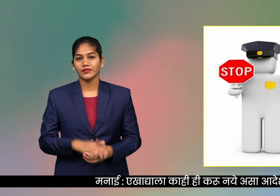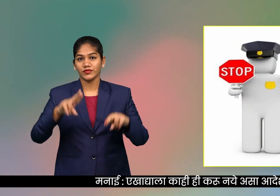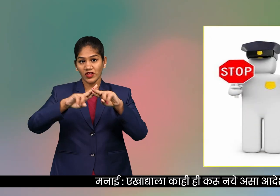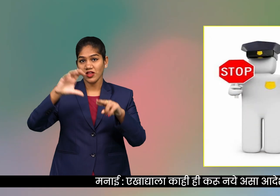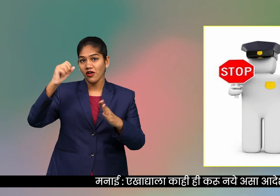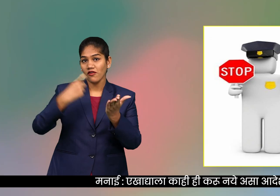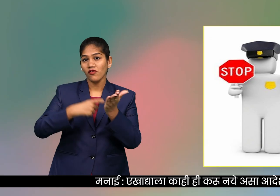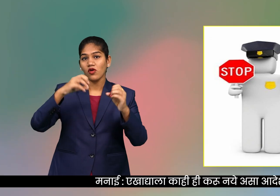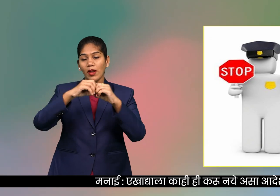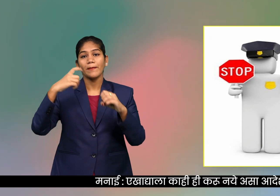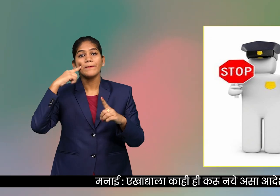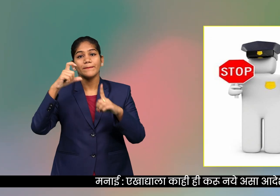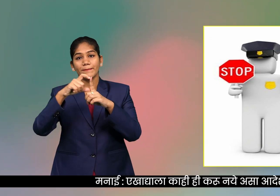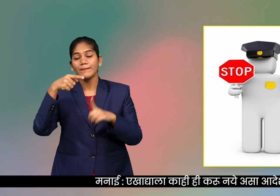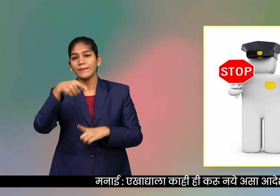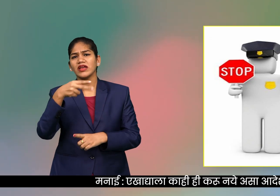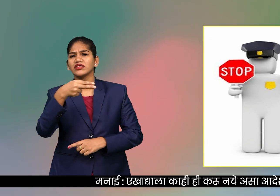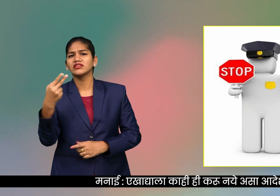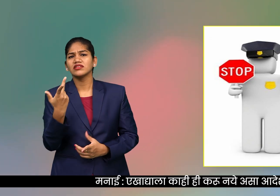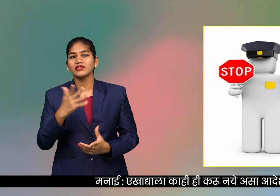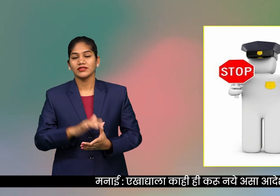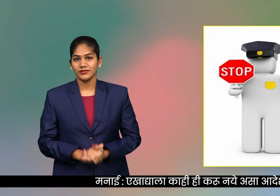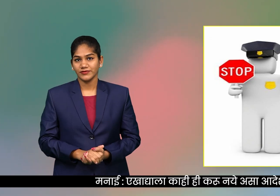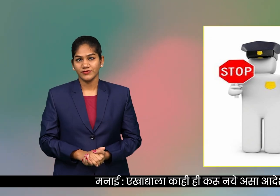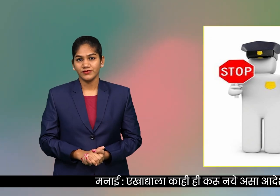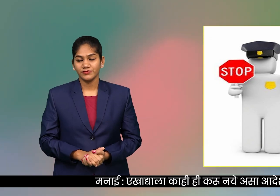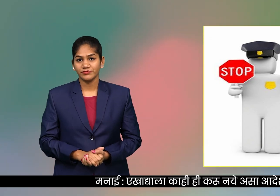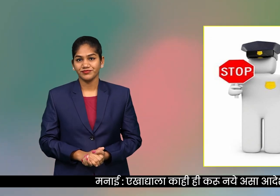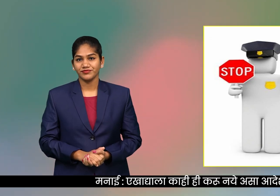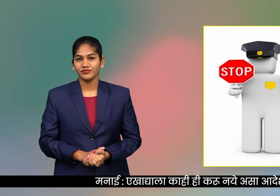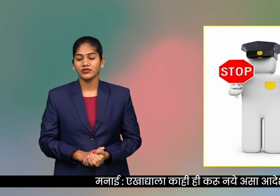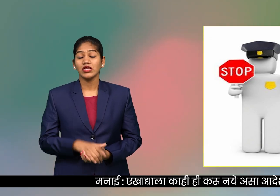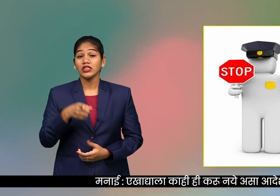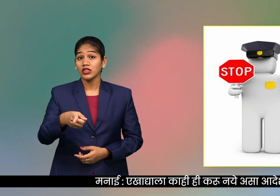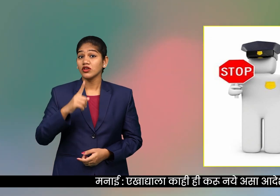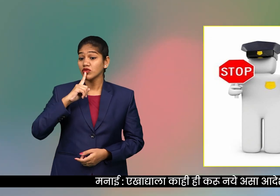मनाई. एखाद्याला काहीही करू नये असा आदेश देणे.